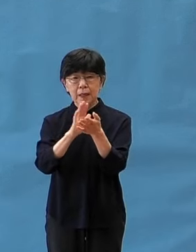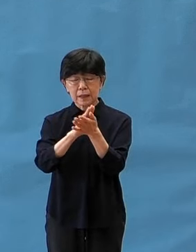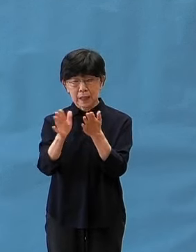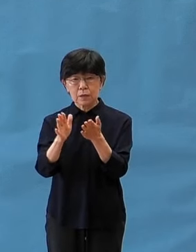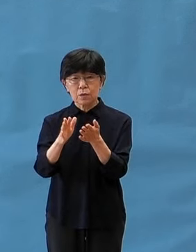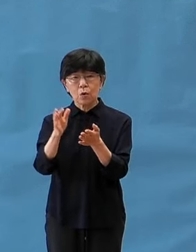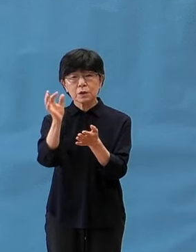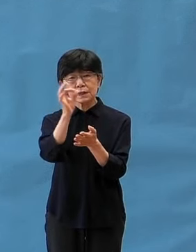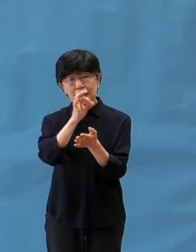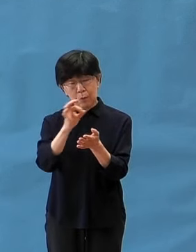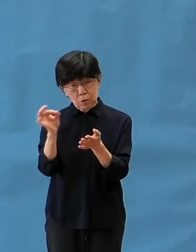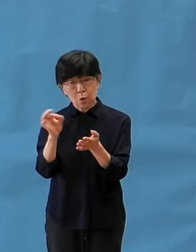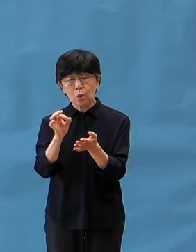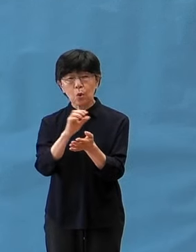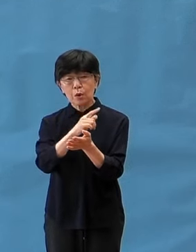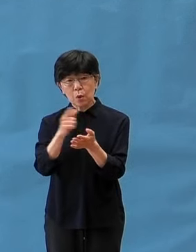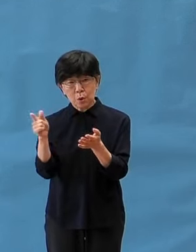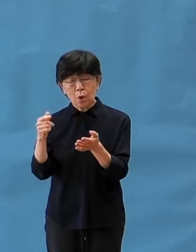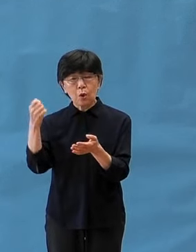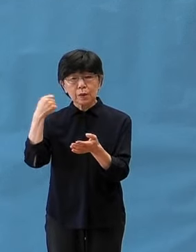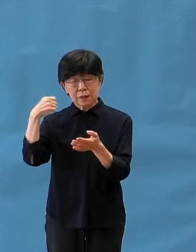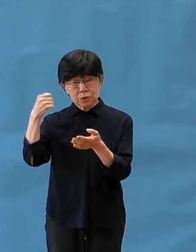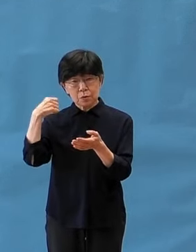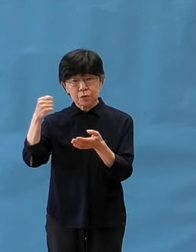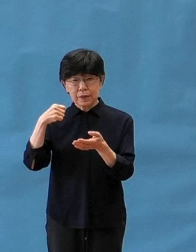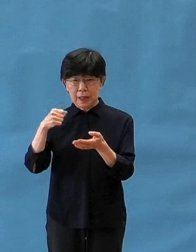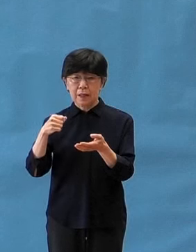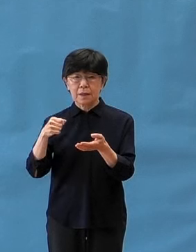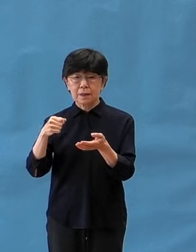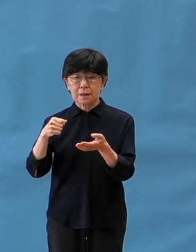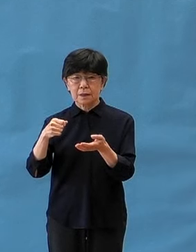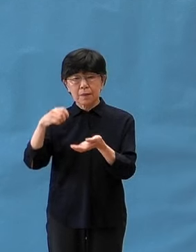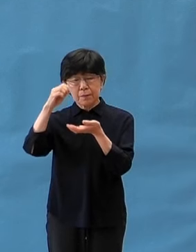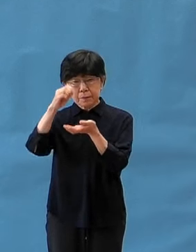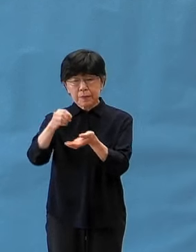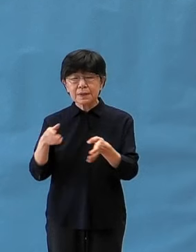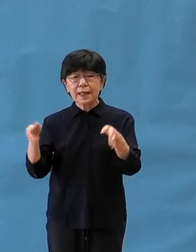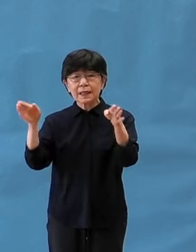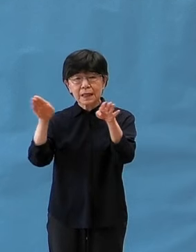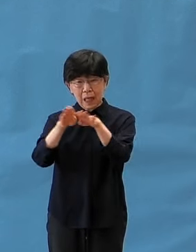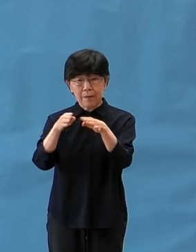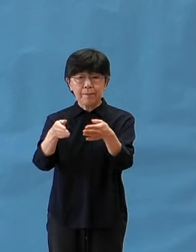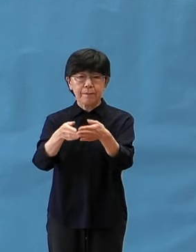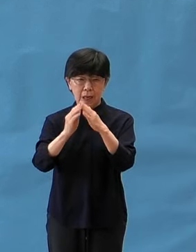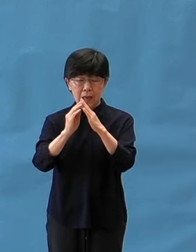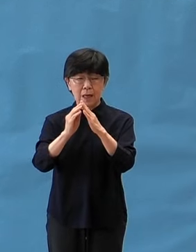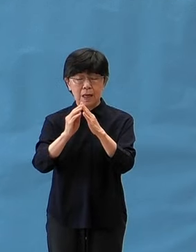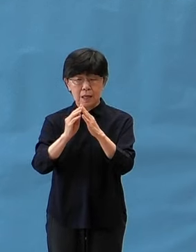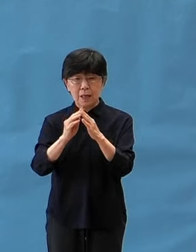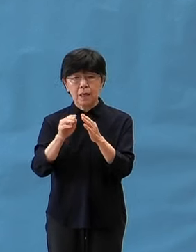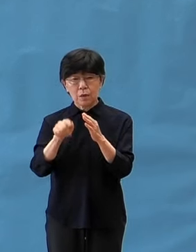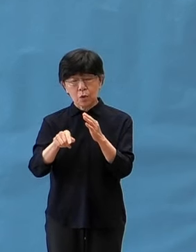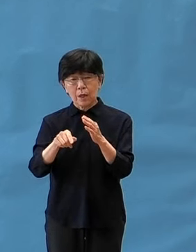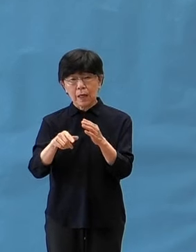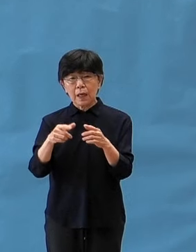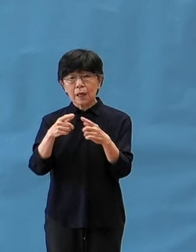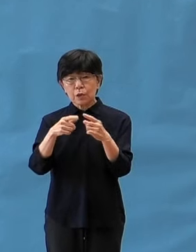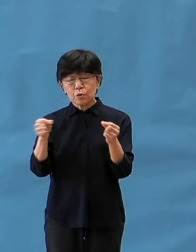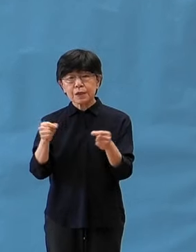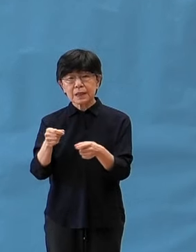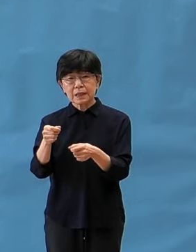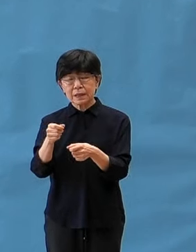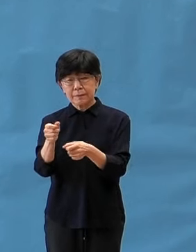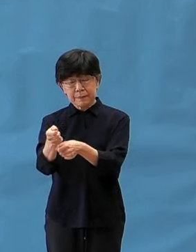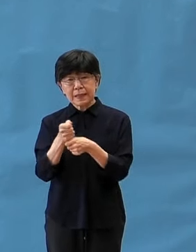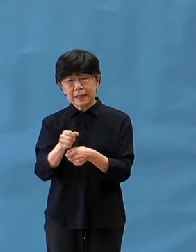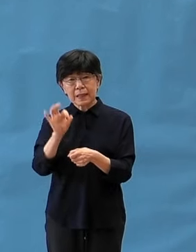品のこのお中元ギフトセンターの開設についてであります。このセンターを国引メッセの1階の小